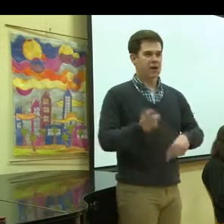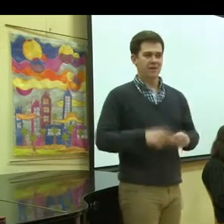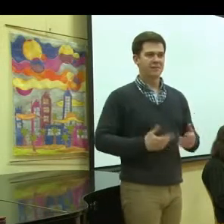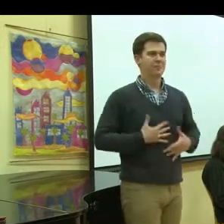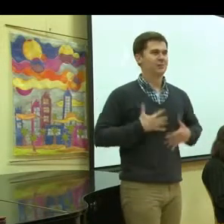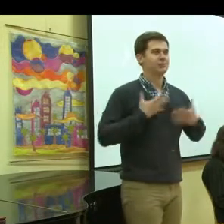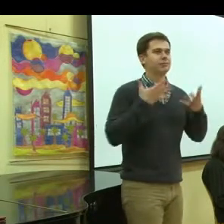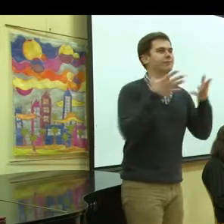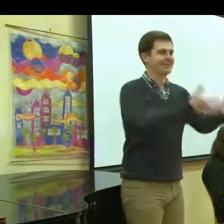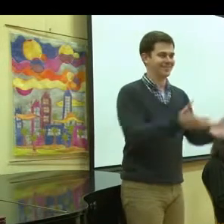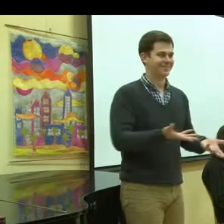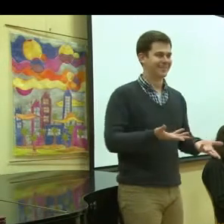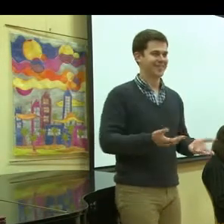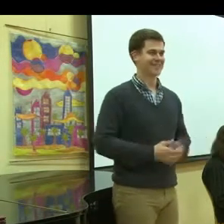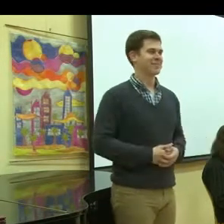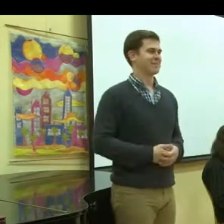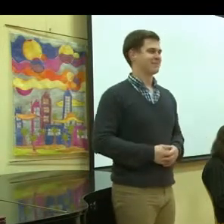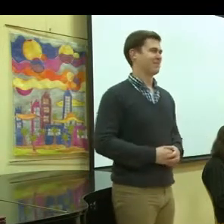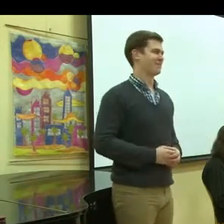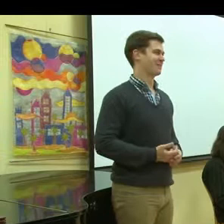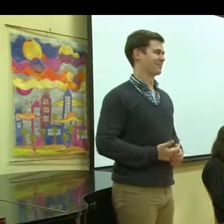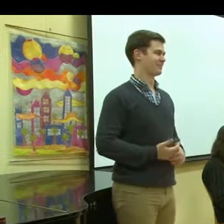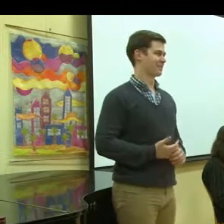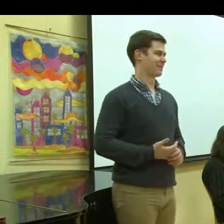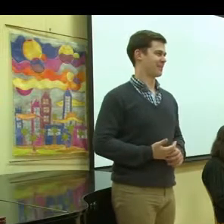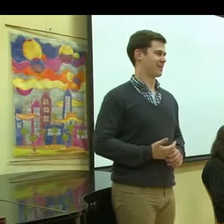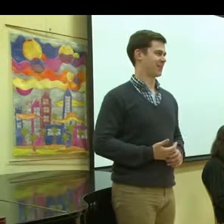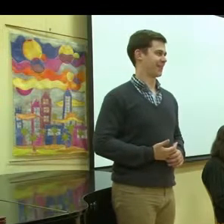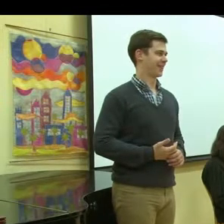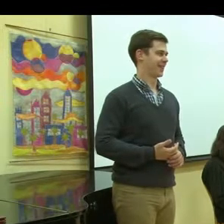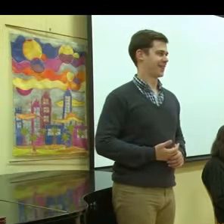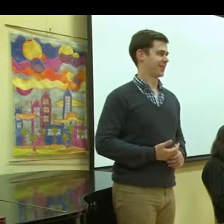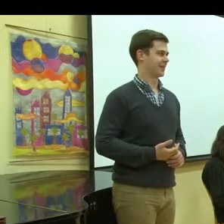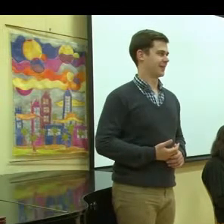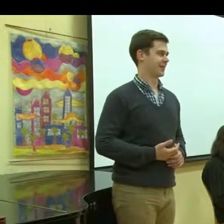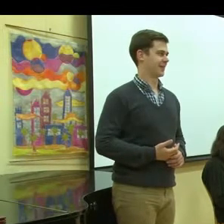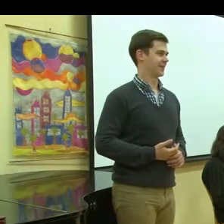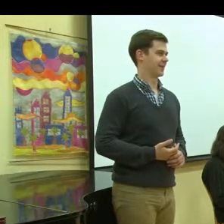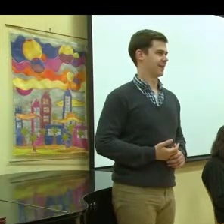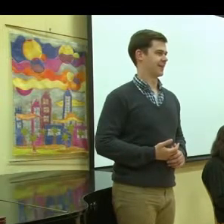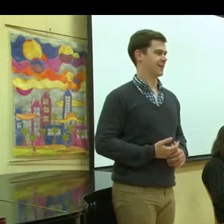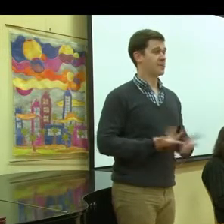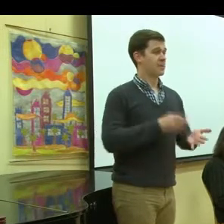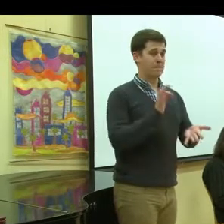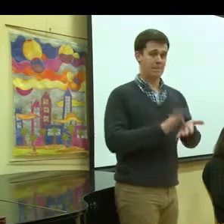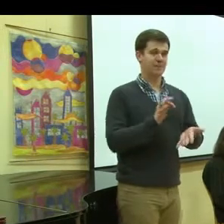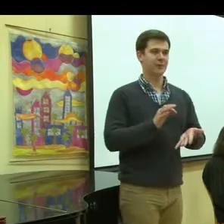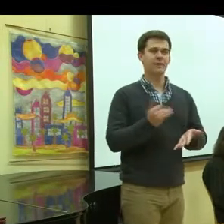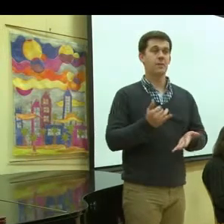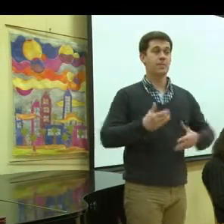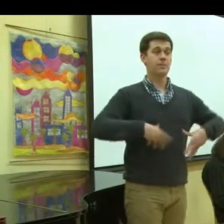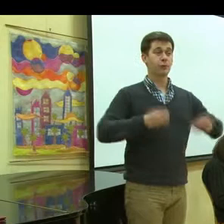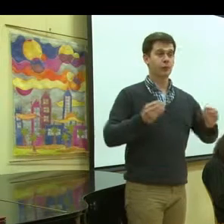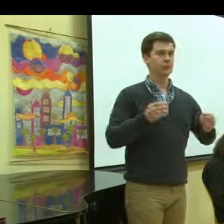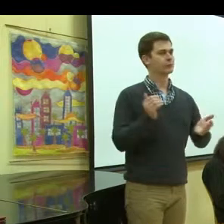ya en 5-6 clases puedes llegar a animarte y a bailar al lugar público. Tenés que romper muchas barreras también para hacer. Na pewno na początku